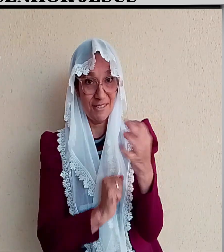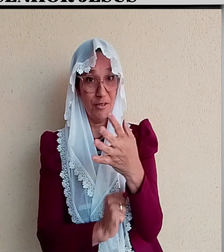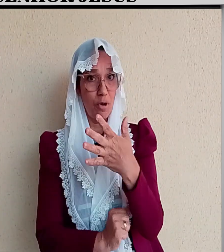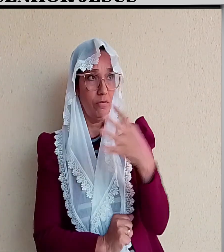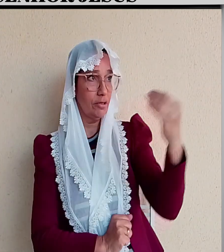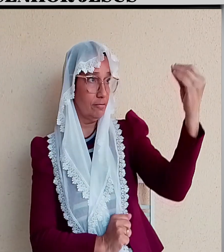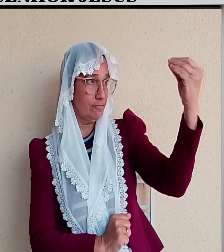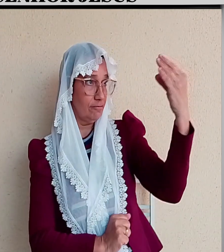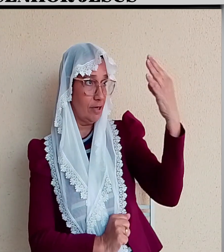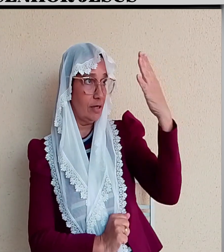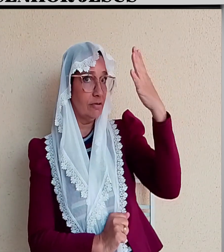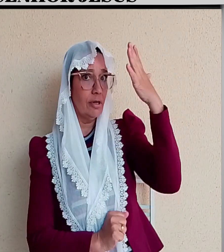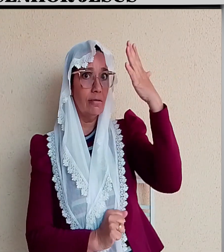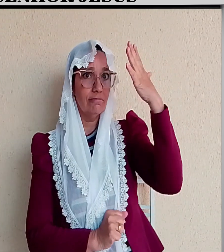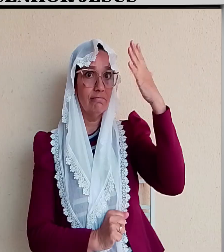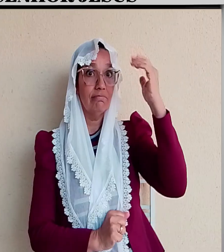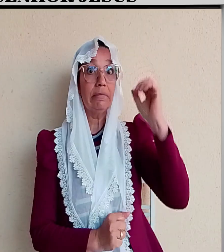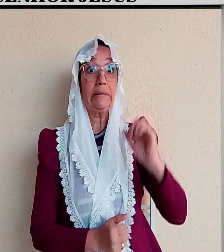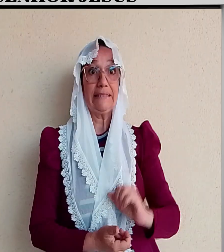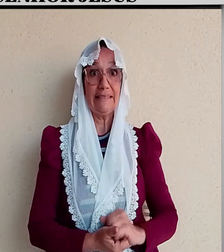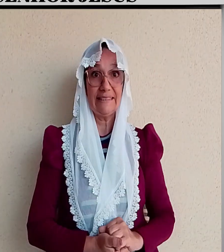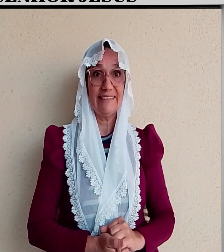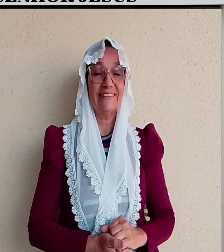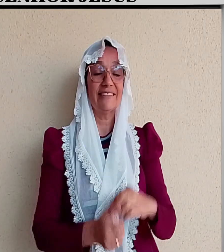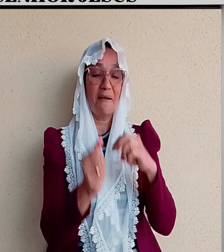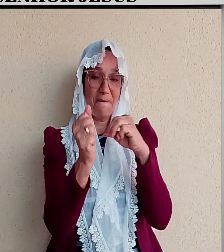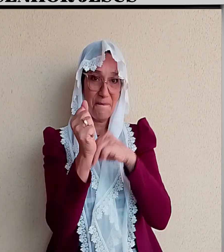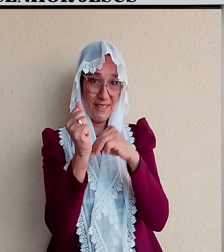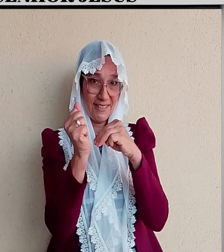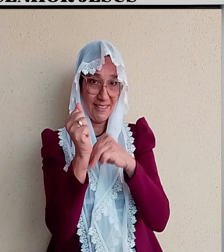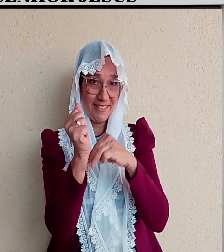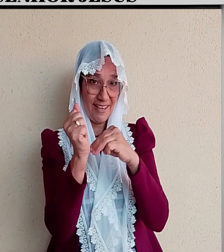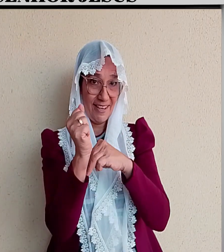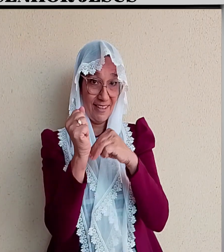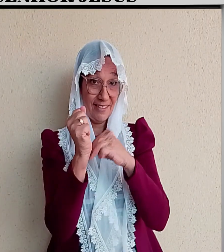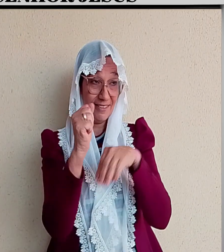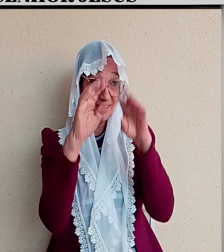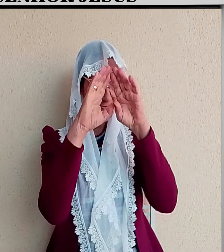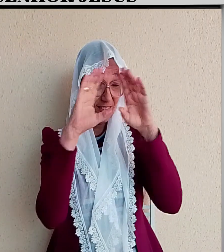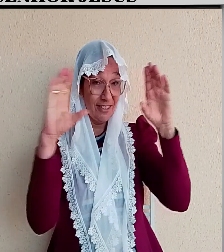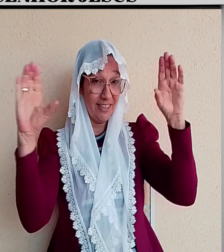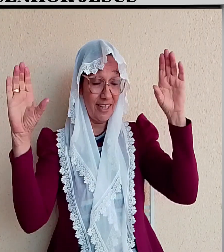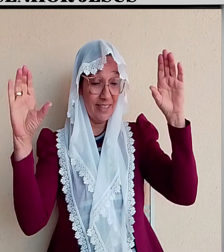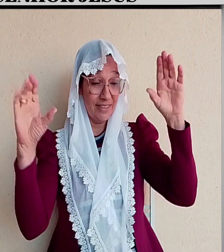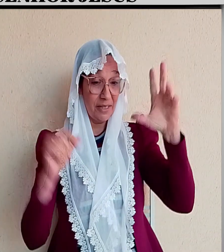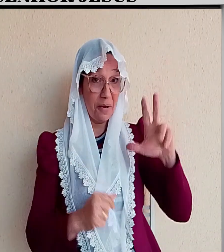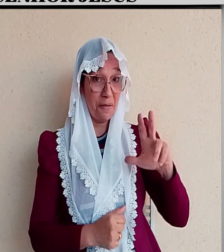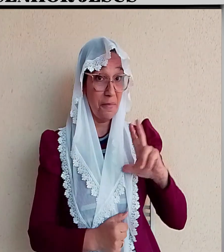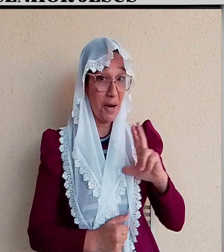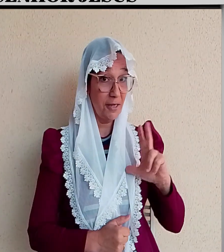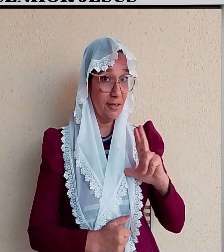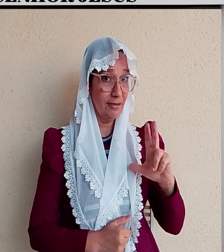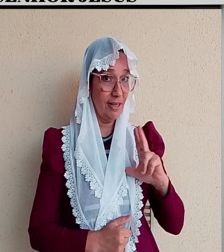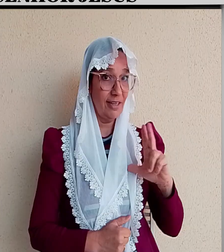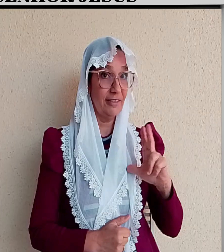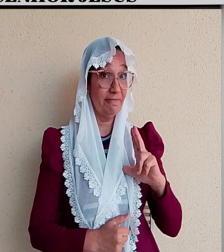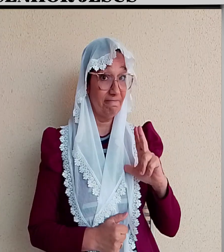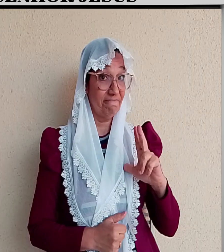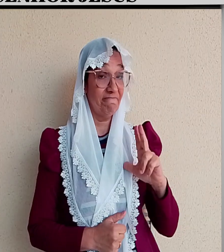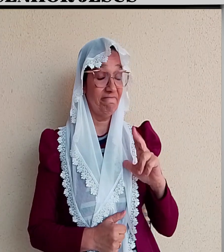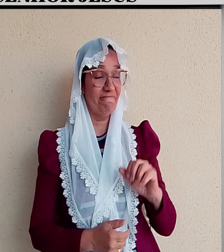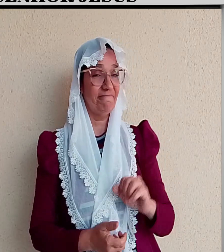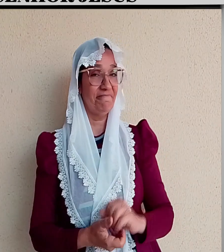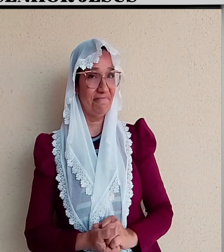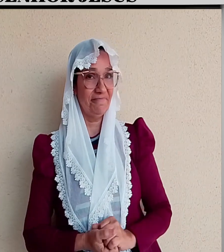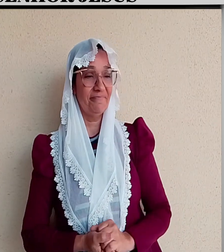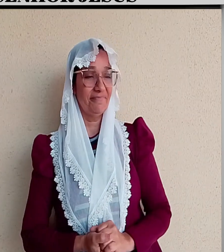nós, individualmente falando, quando nós caímos na ilha da perseguição. Glória a Jesus. O Senhor te